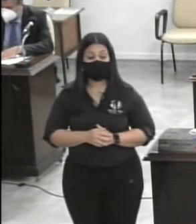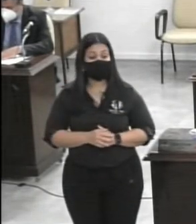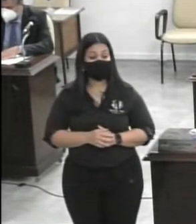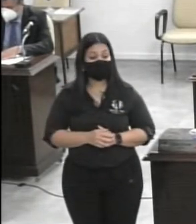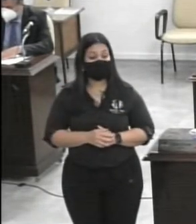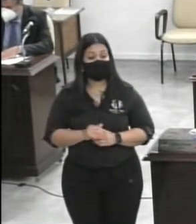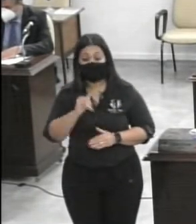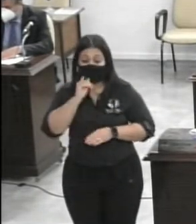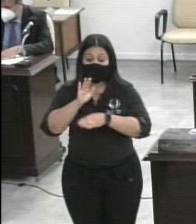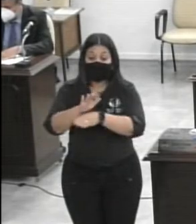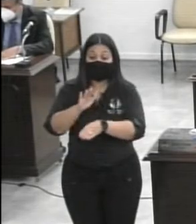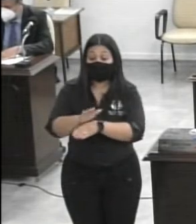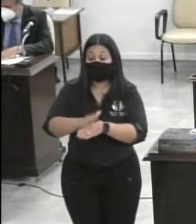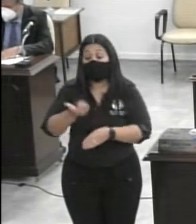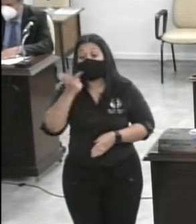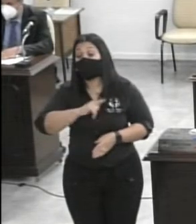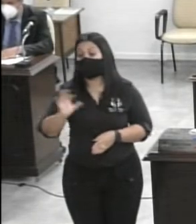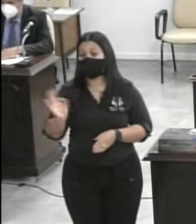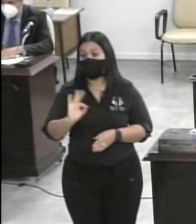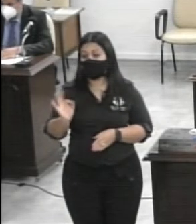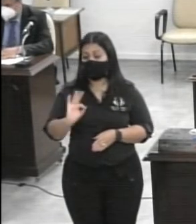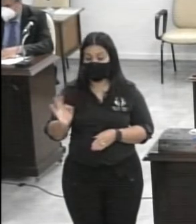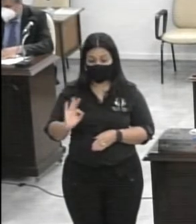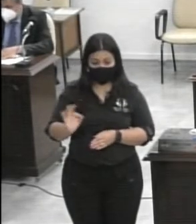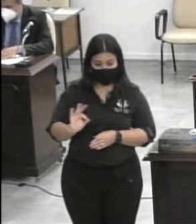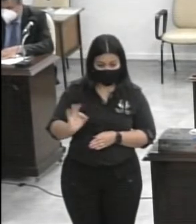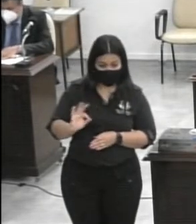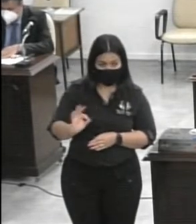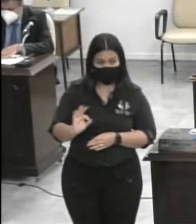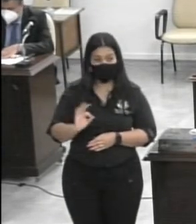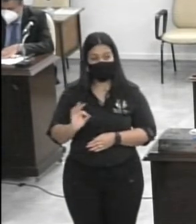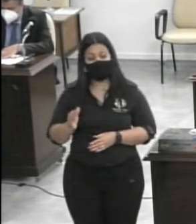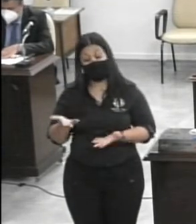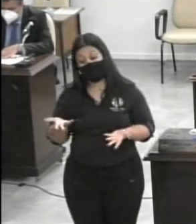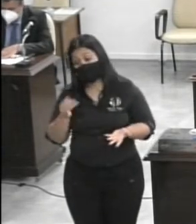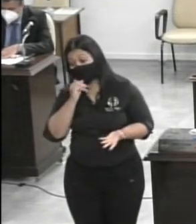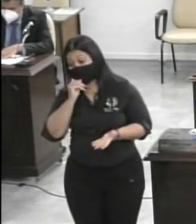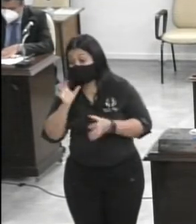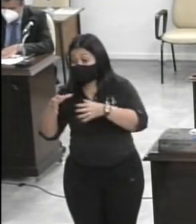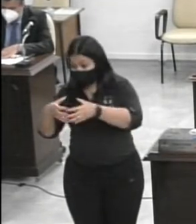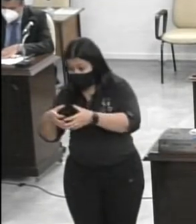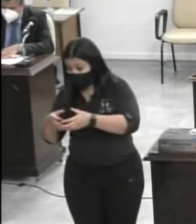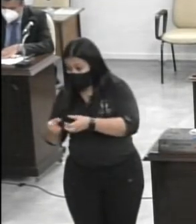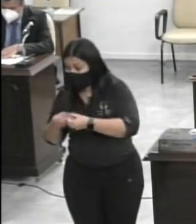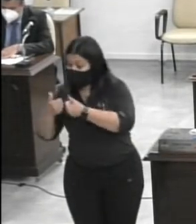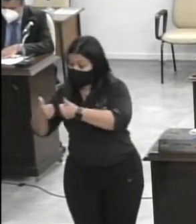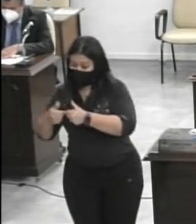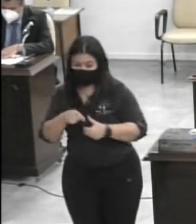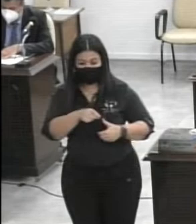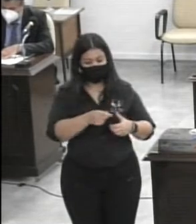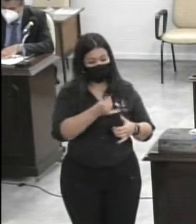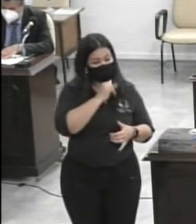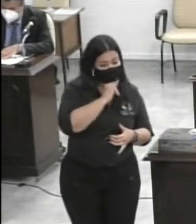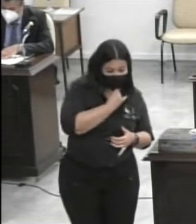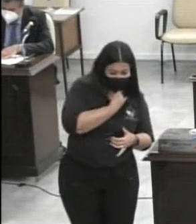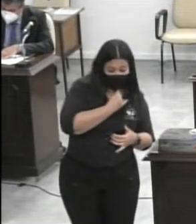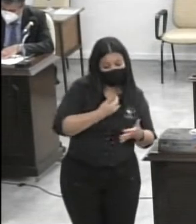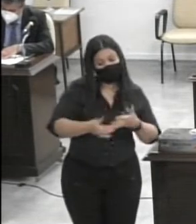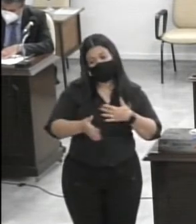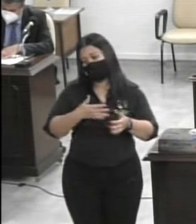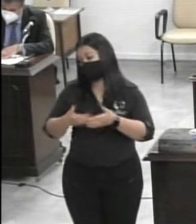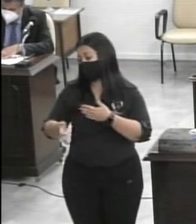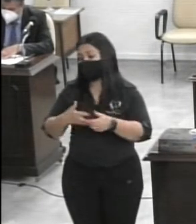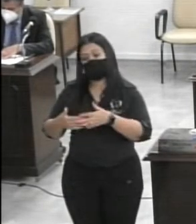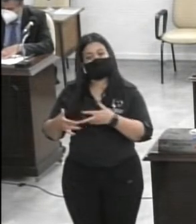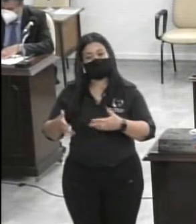Agradar não vai conseguir, porque parte sempre agrada a parte, outra parte desagrada. Isso qualquer que seja a decisão.